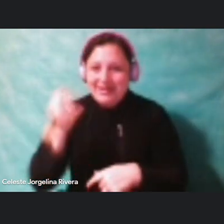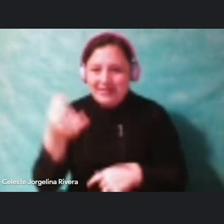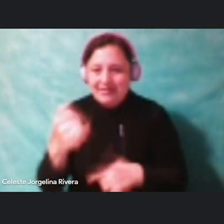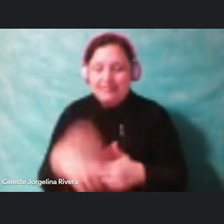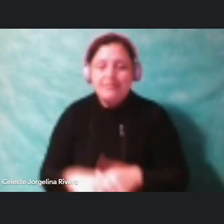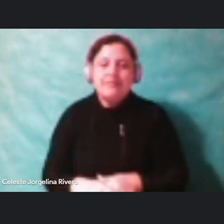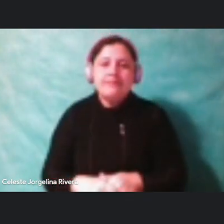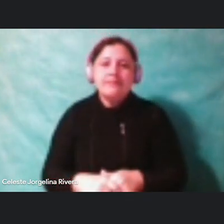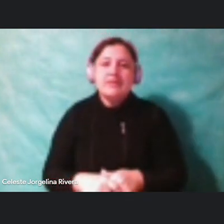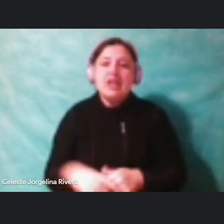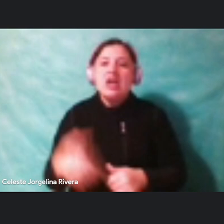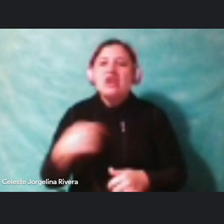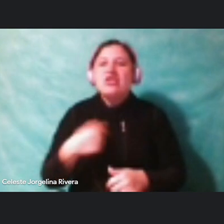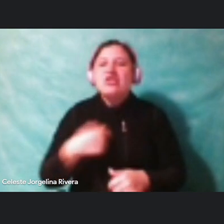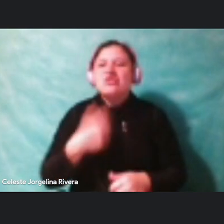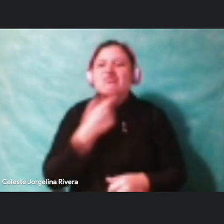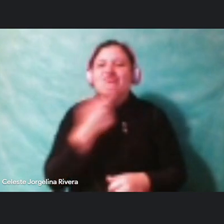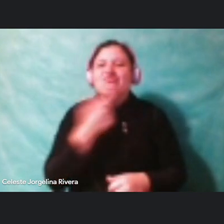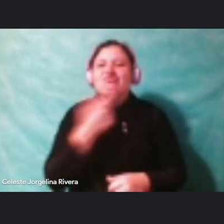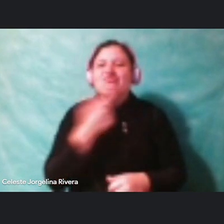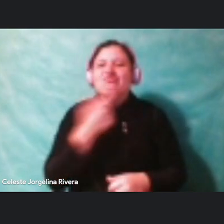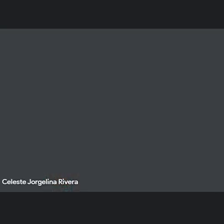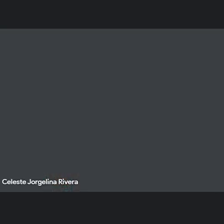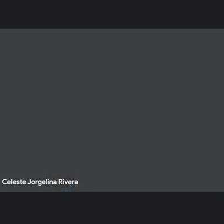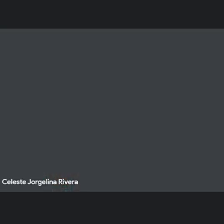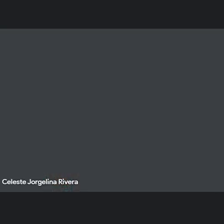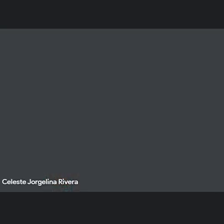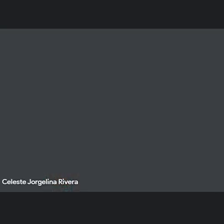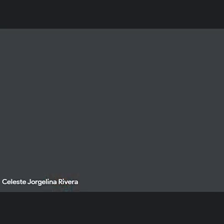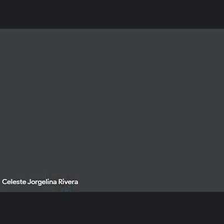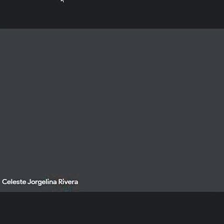tomar asistencia. A ver.